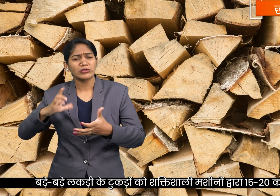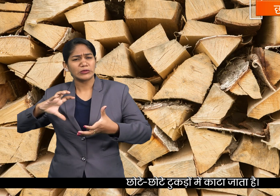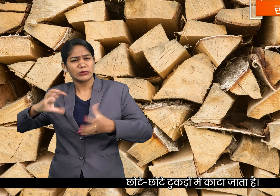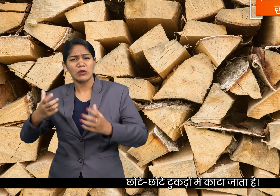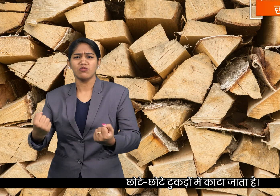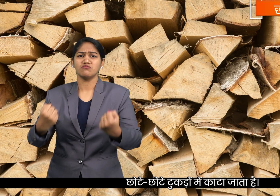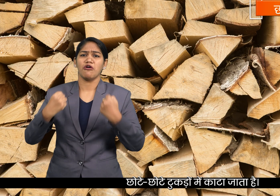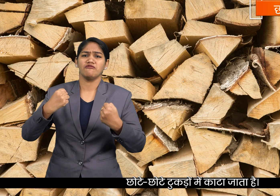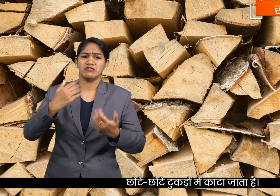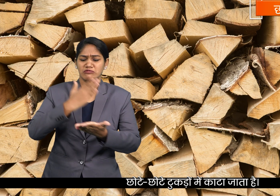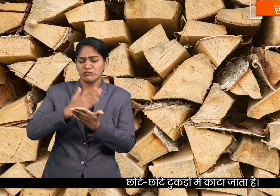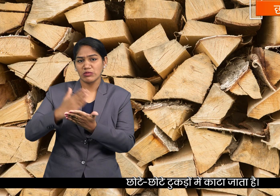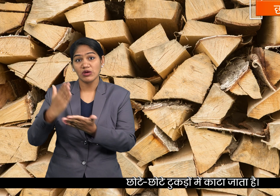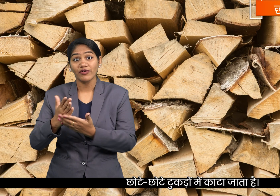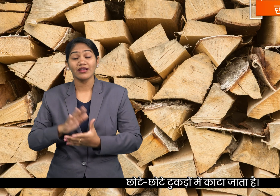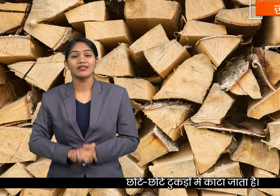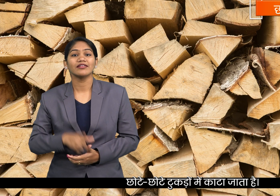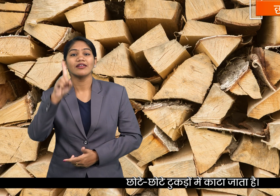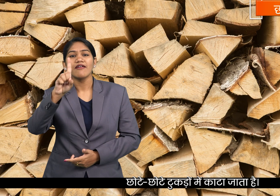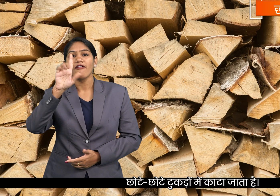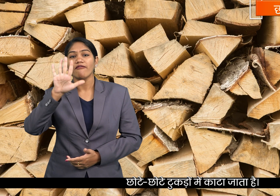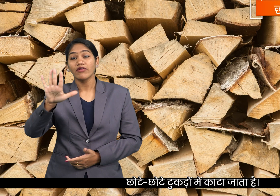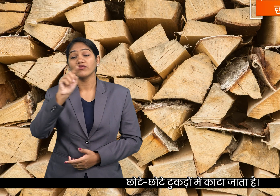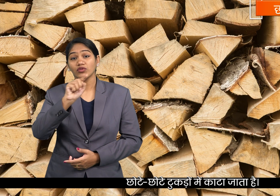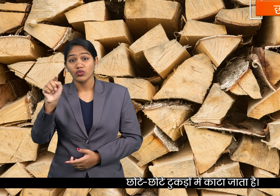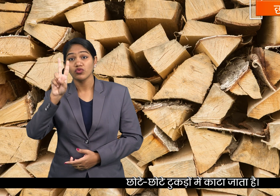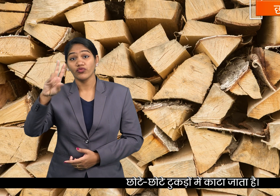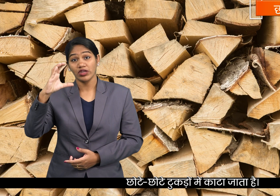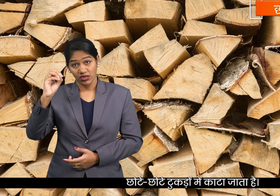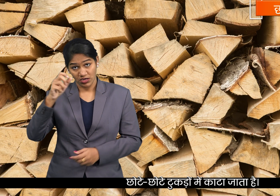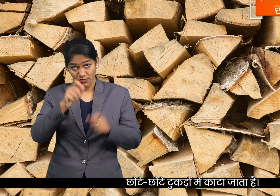साथ छोटे छोटे टुकड़ों में काटा जाता है।